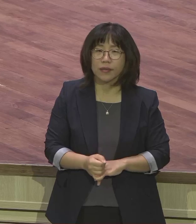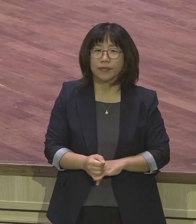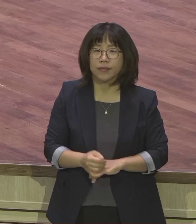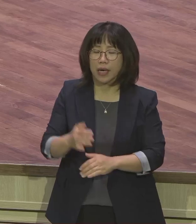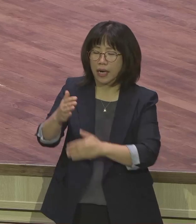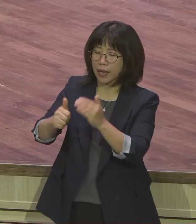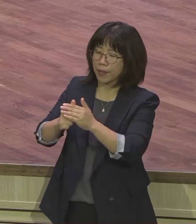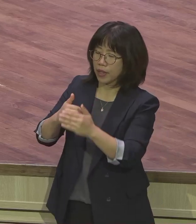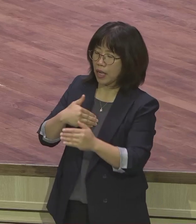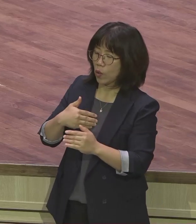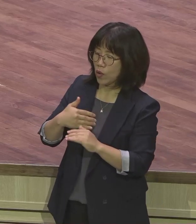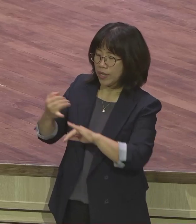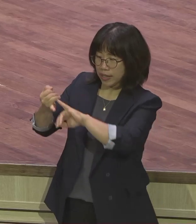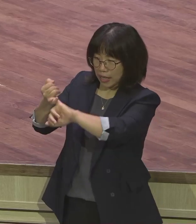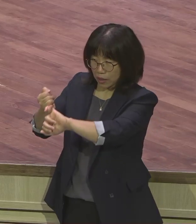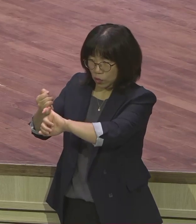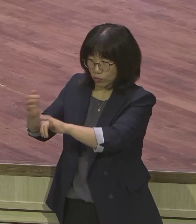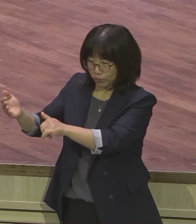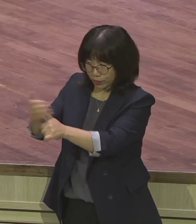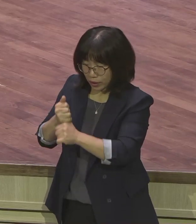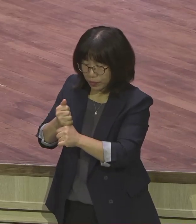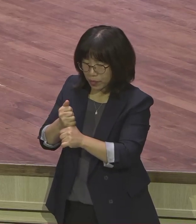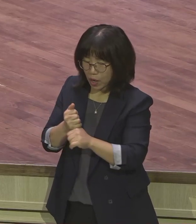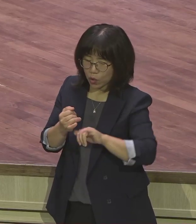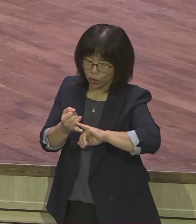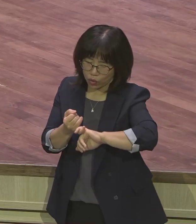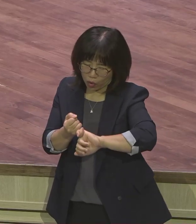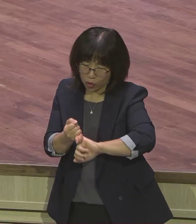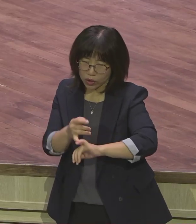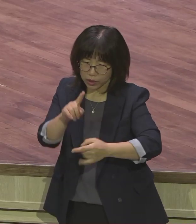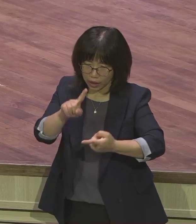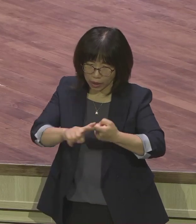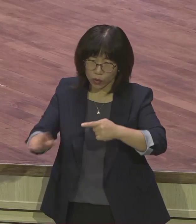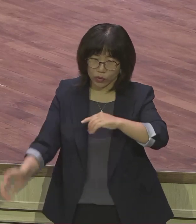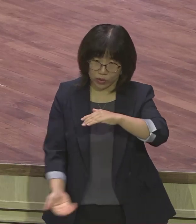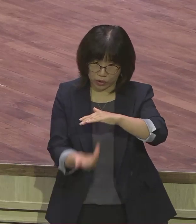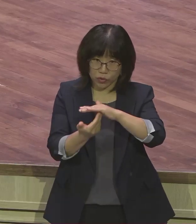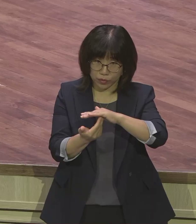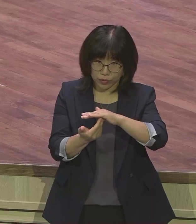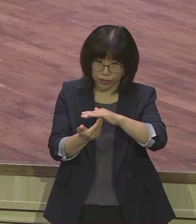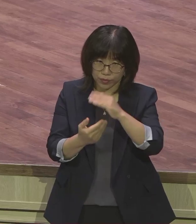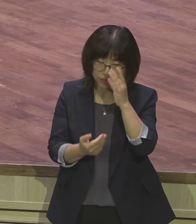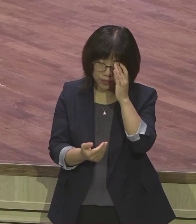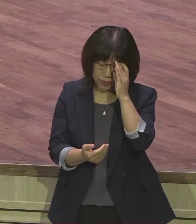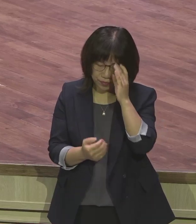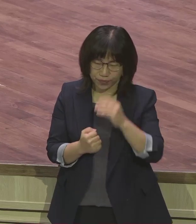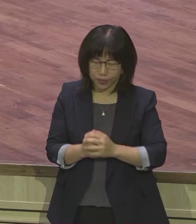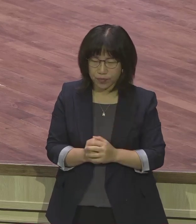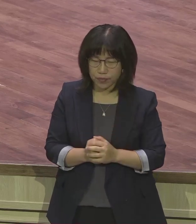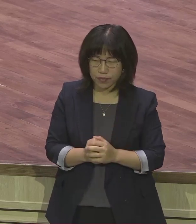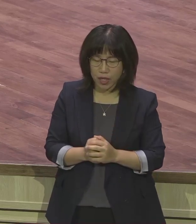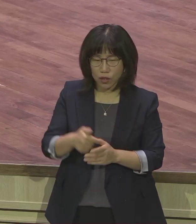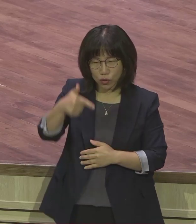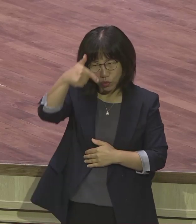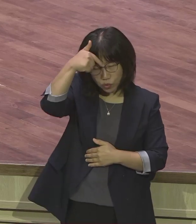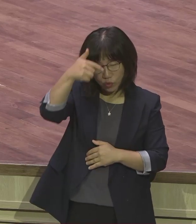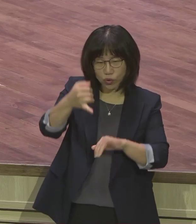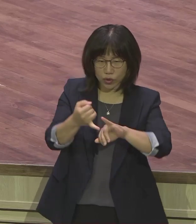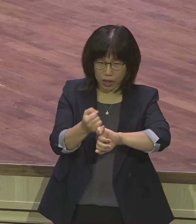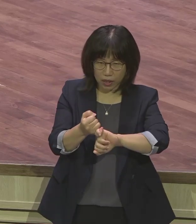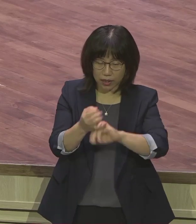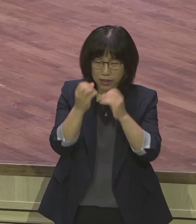하나님의 말씀하신 거 잡았다. 안 지키실 뿐이야니. 하나님이 언약이 구약 신약이 뭐예요?